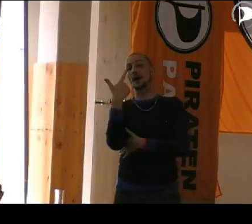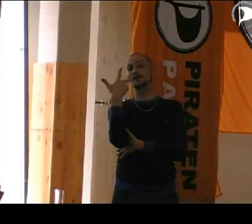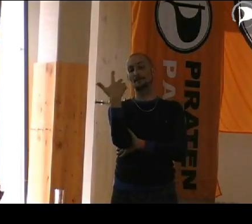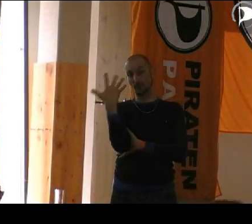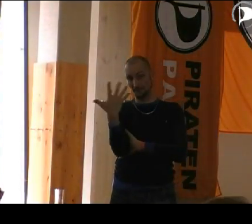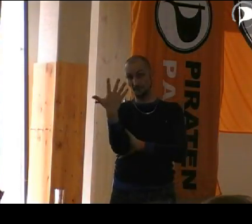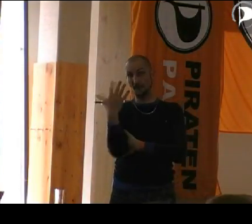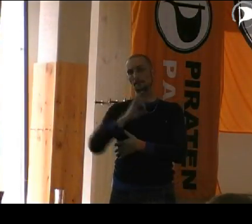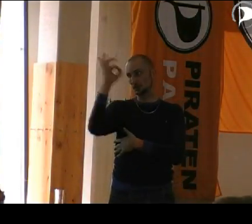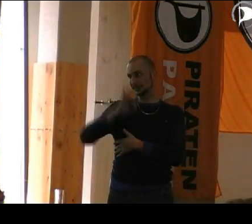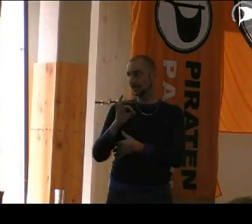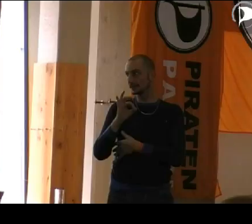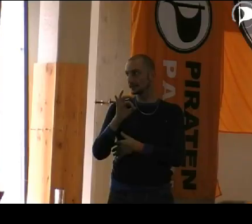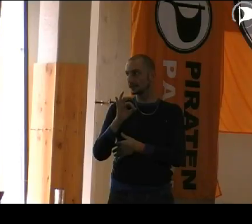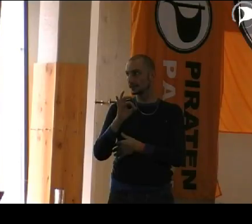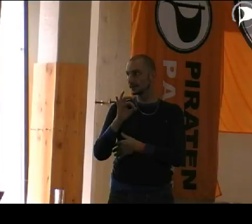ja